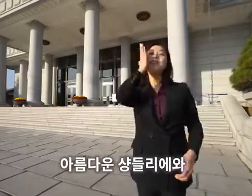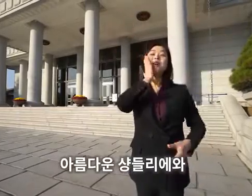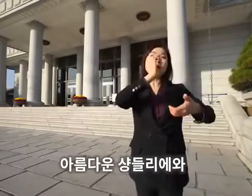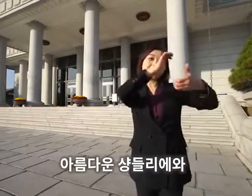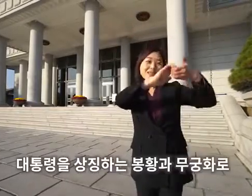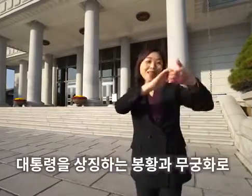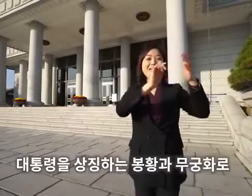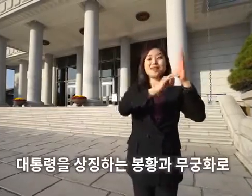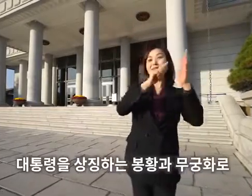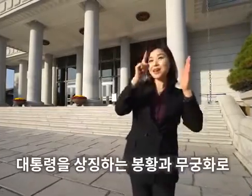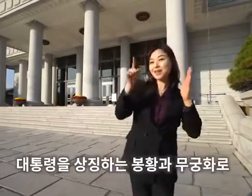아름다운 샹들리에와